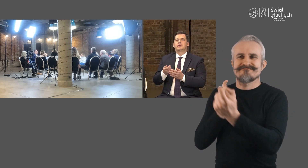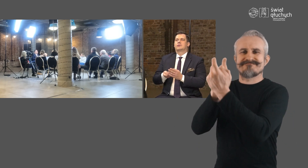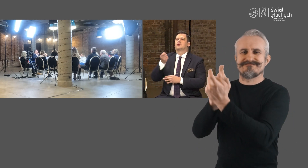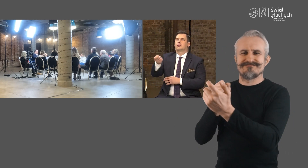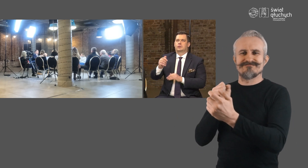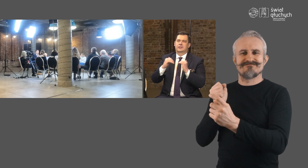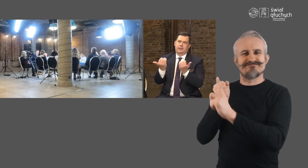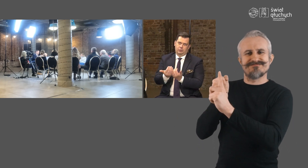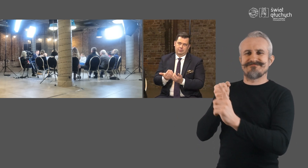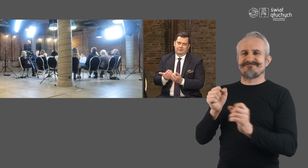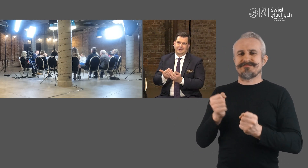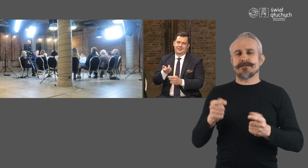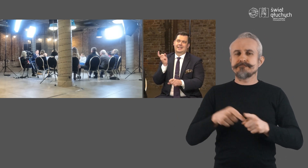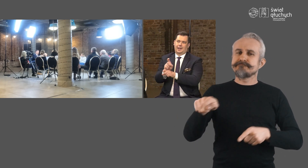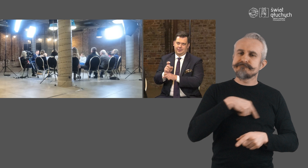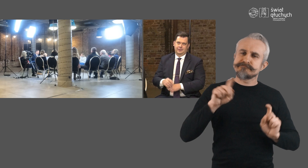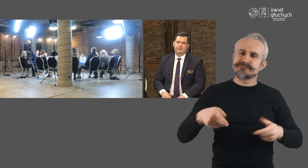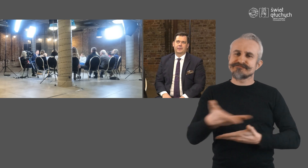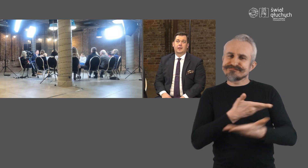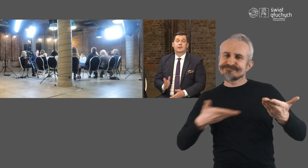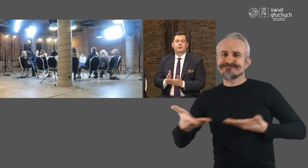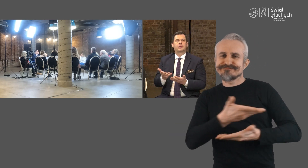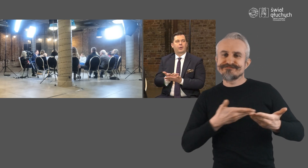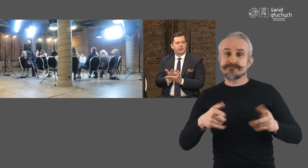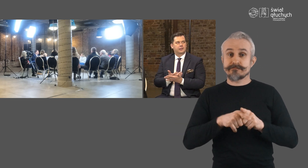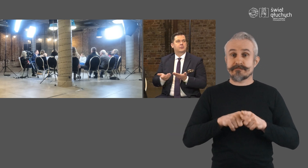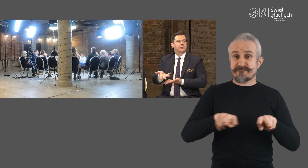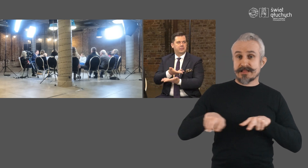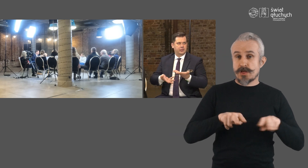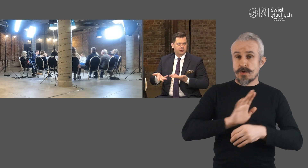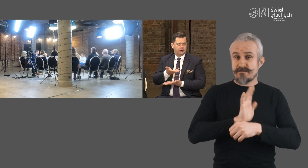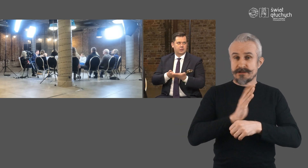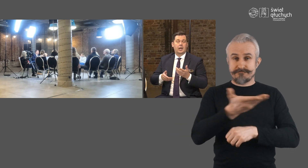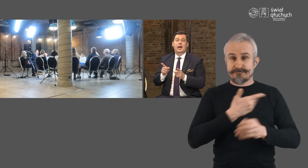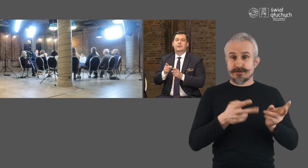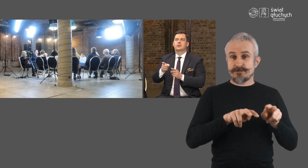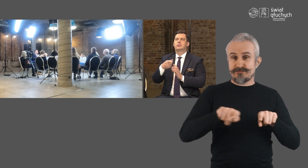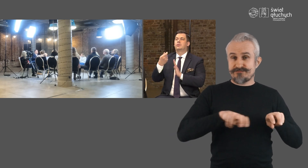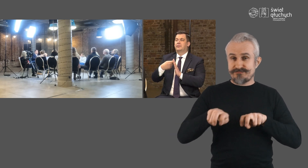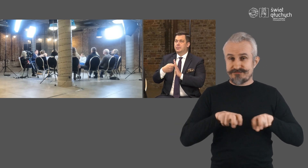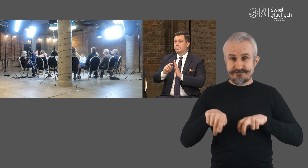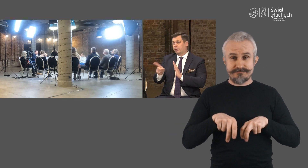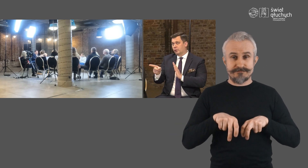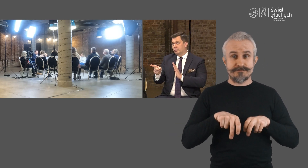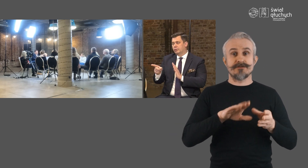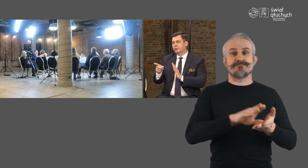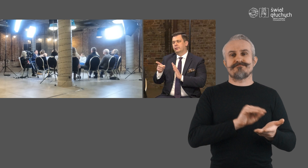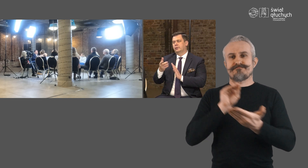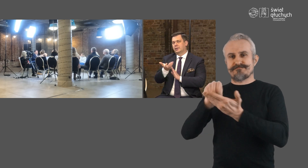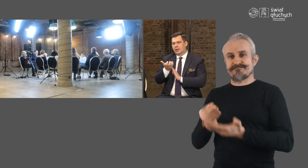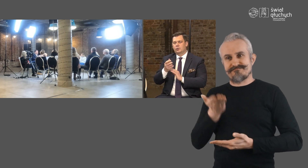Nie żeby złożyć do Sejmu skargę, nie? Tylko żeby pogadać, żeby się wymienić troszeczkę, ale też żeby był film